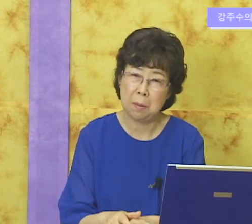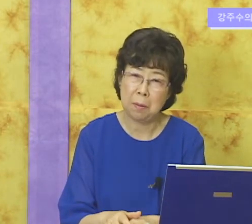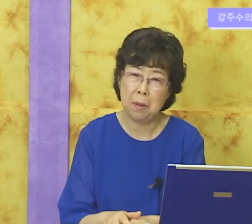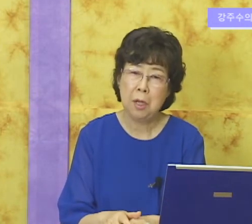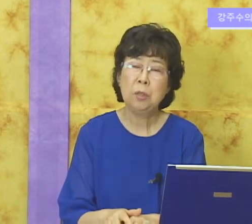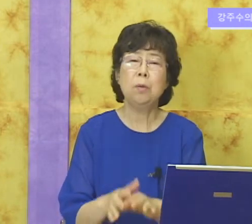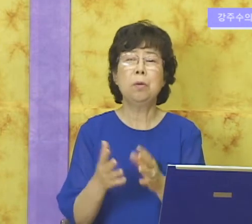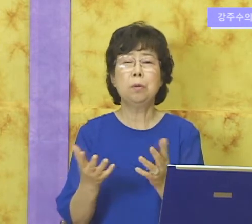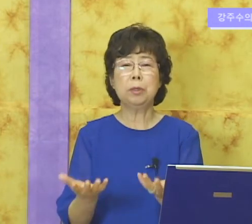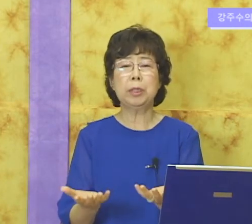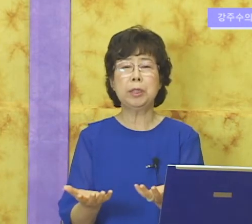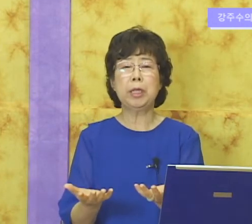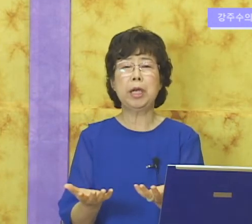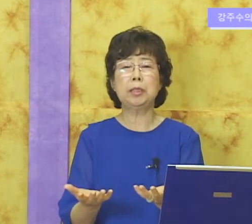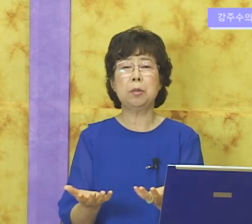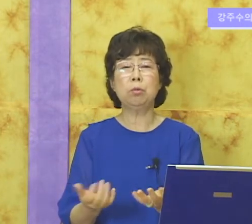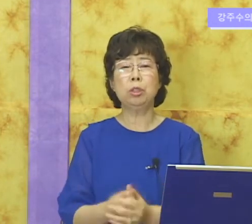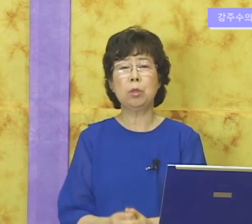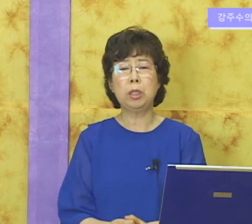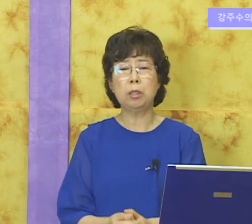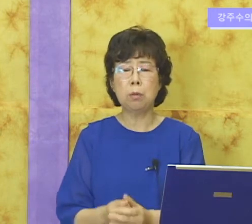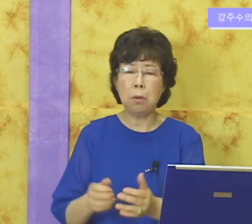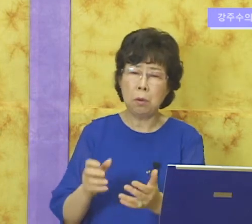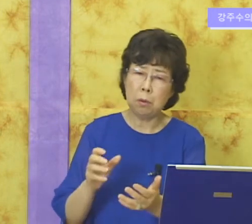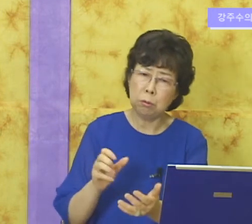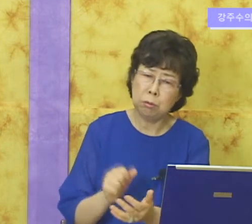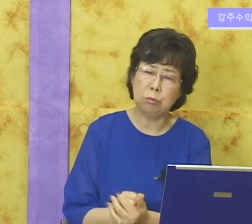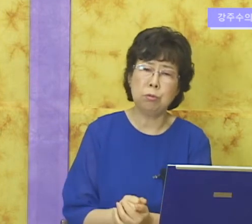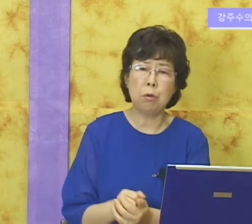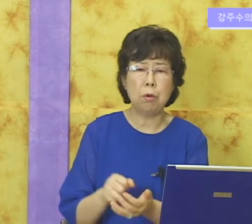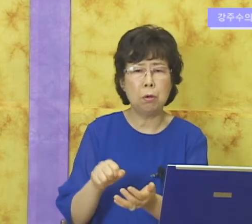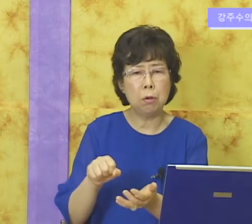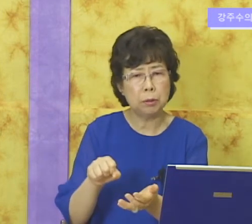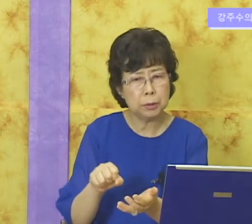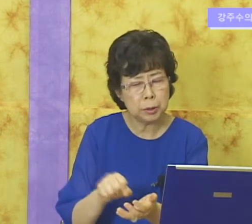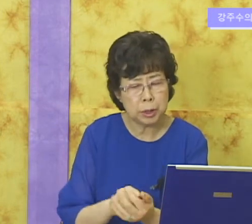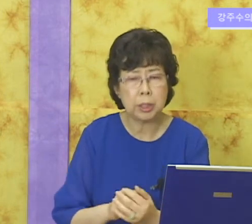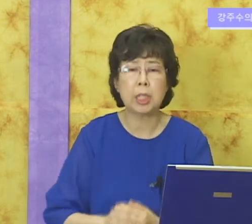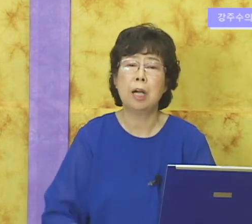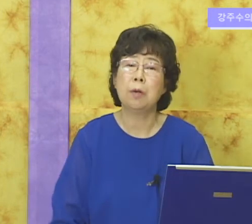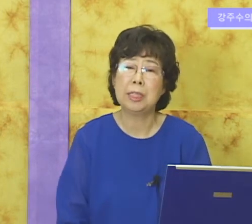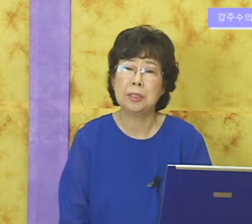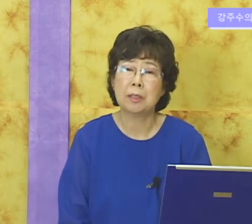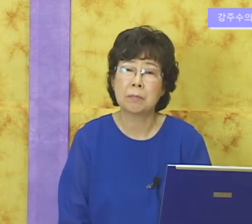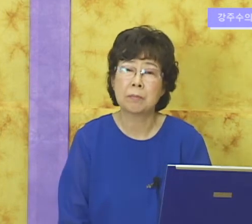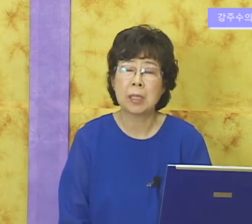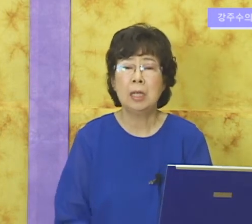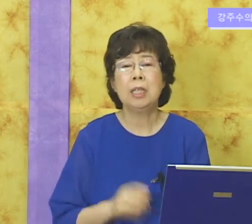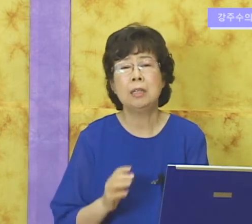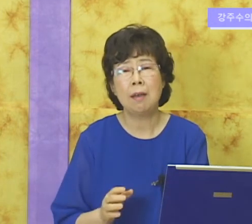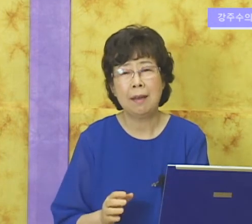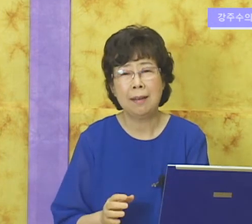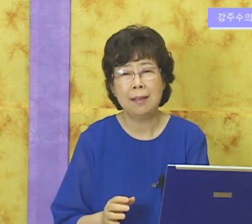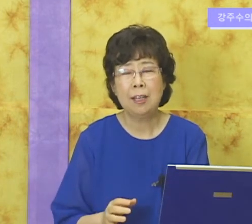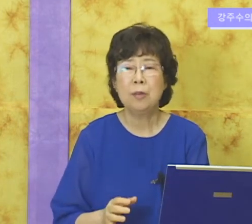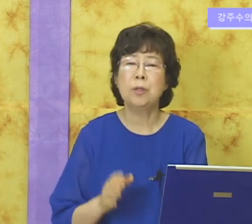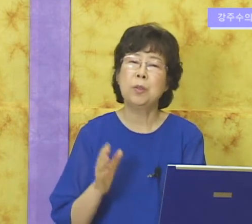자고 또 깨서 우는 소리 듣고 우유 주고 기저귀 갈고 하죠. 이때 우리